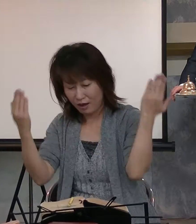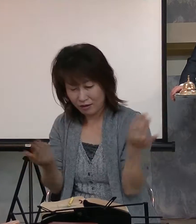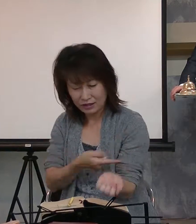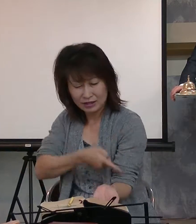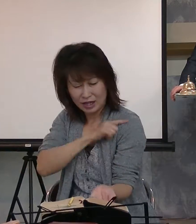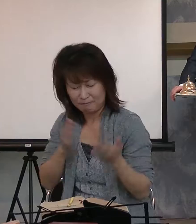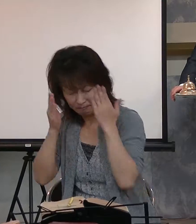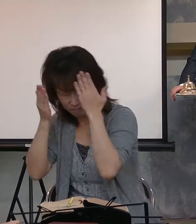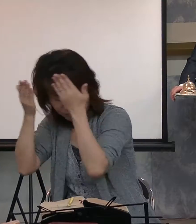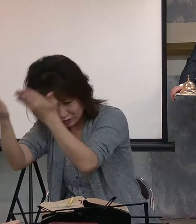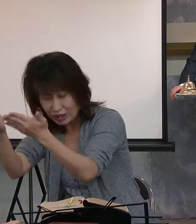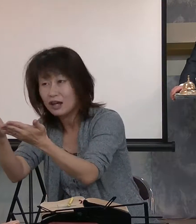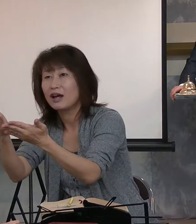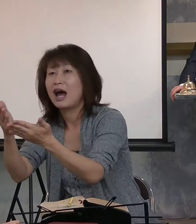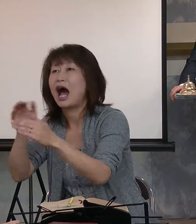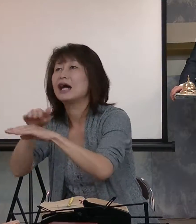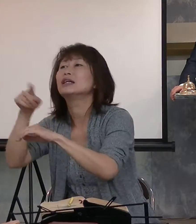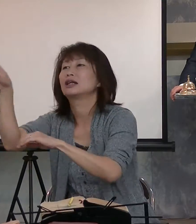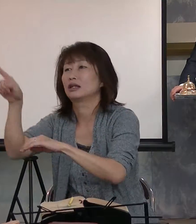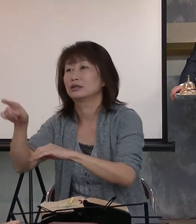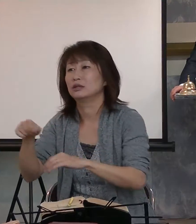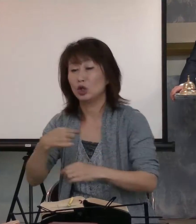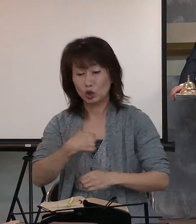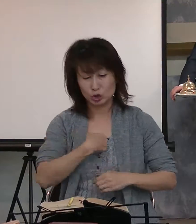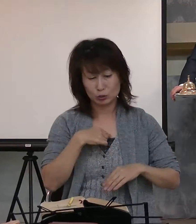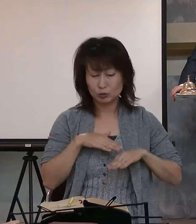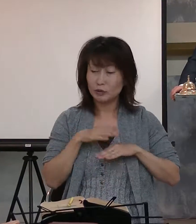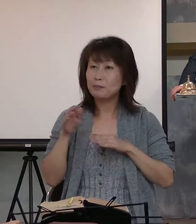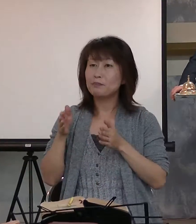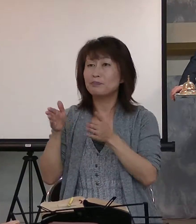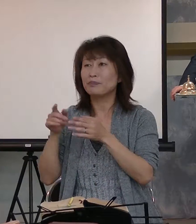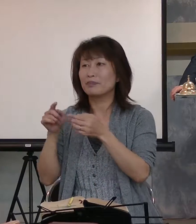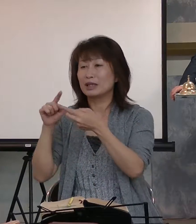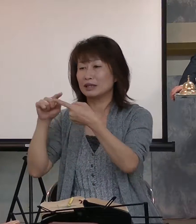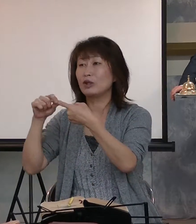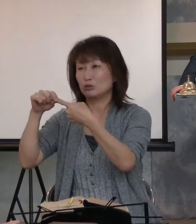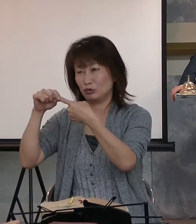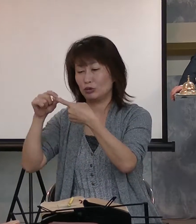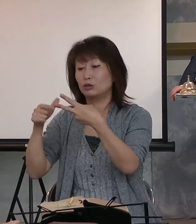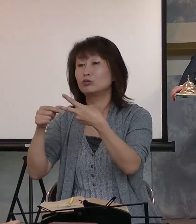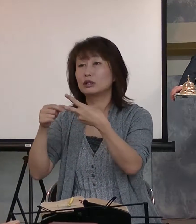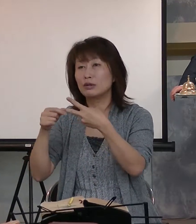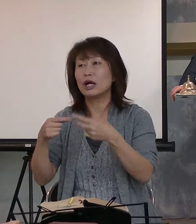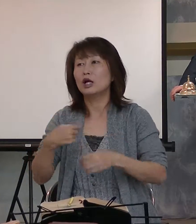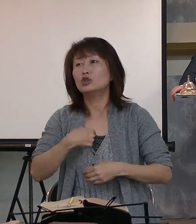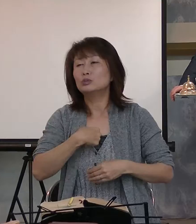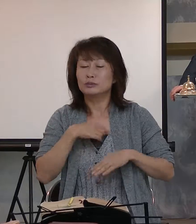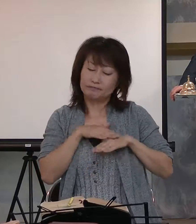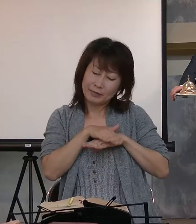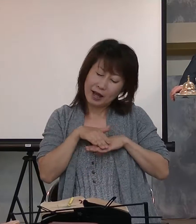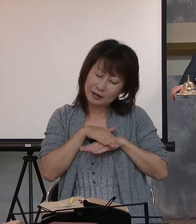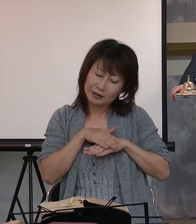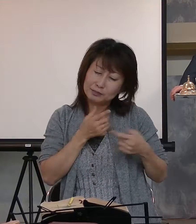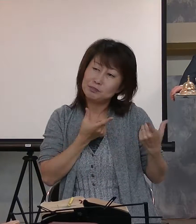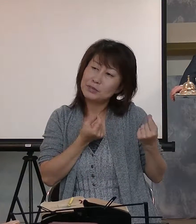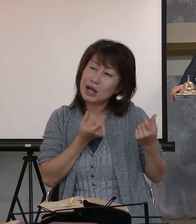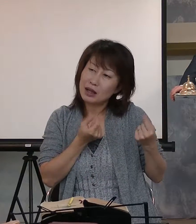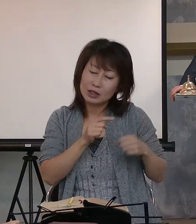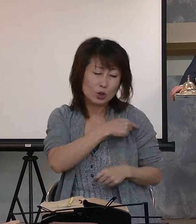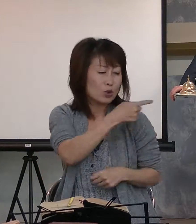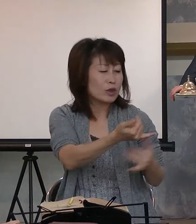と、自分自身を愛するように隣人を愛しなさいということに、そのイエス・キリスト